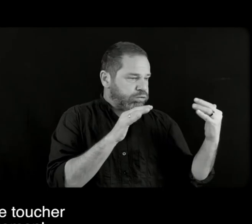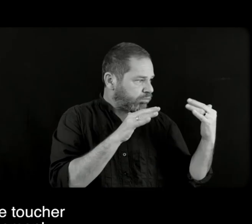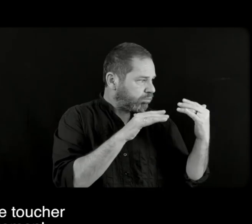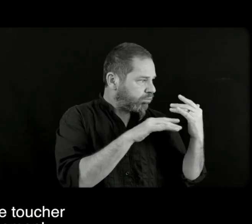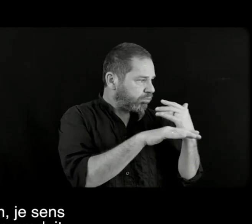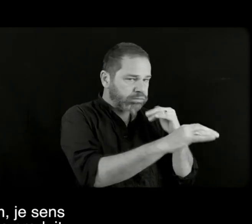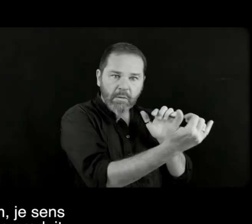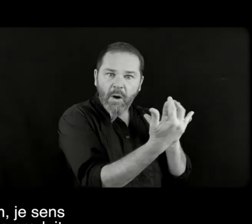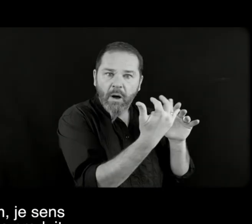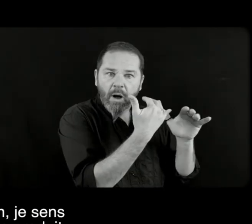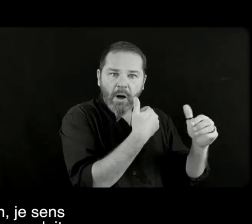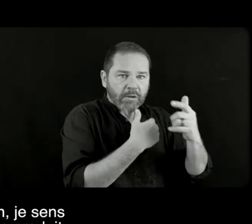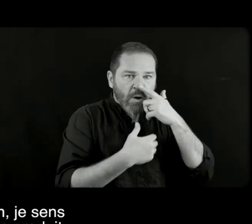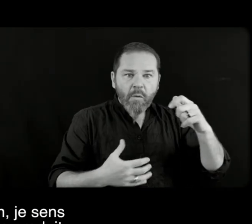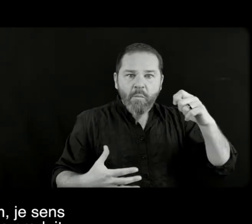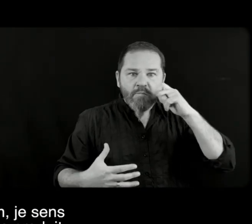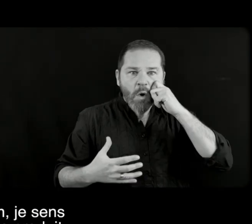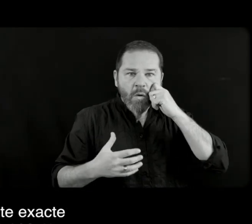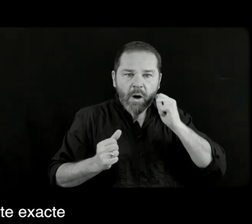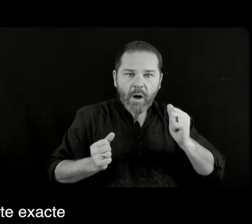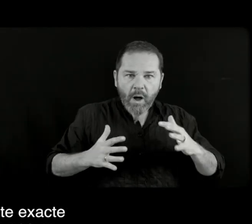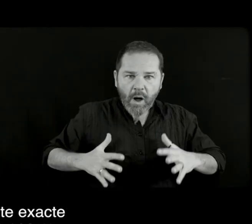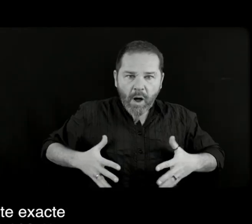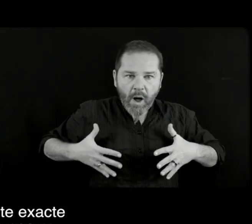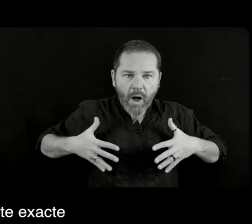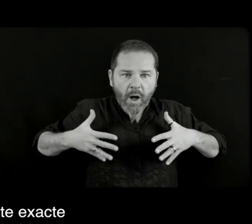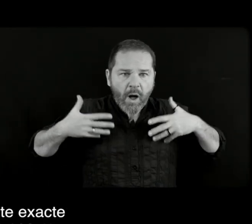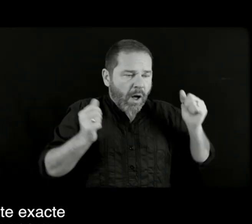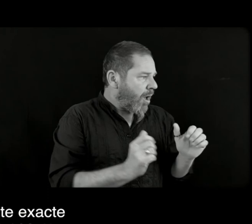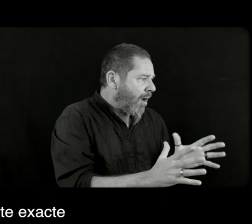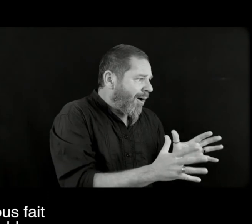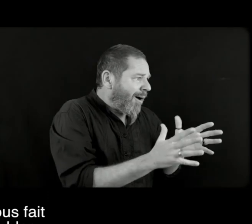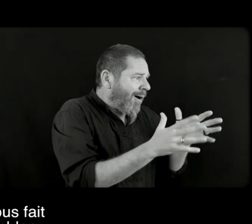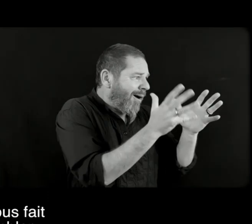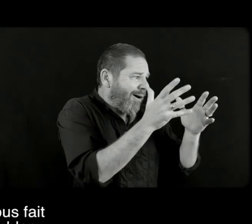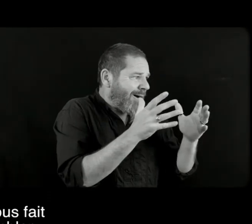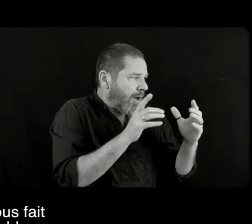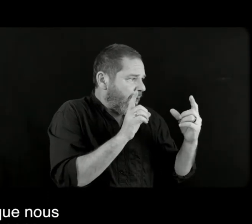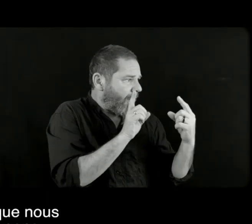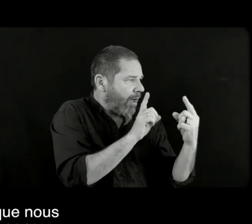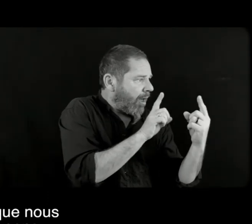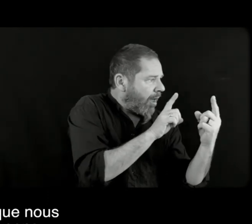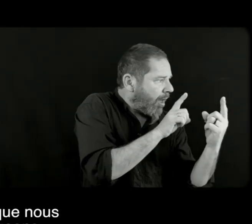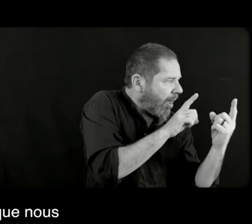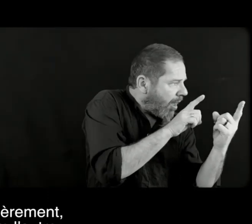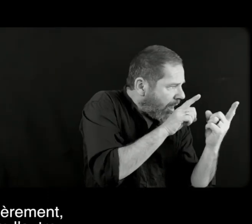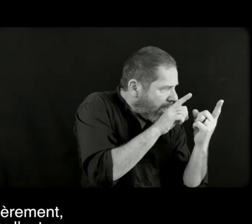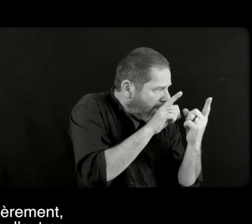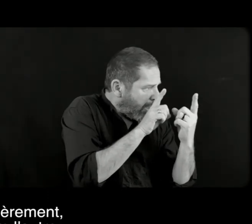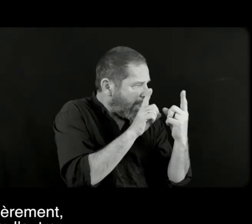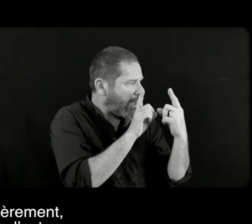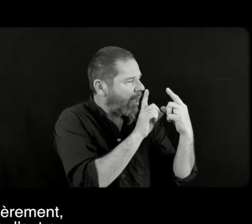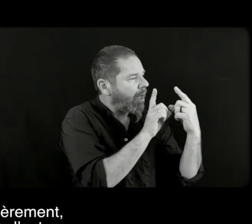directement. Soudain, je sens ce qui se produit à la limite exacte de nos peaux et nous fait trembler, alors que nous bougeons